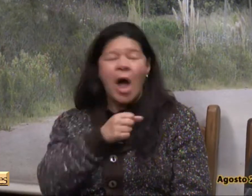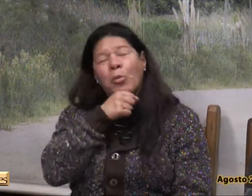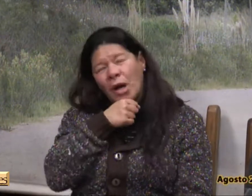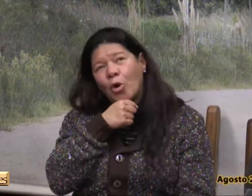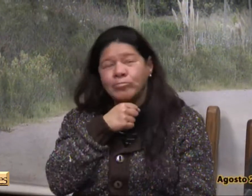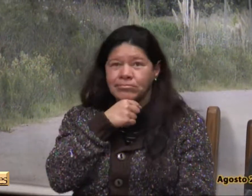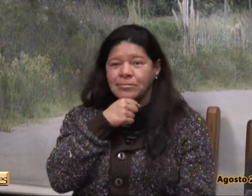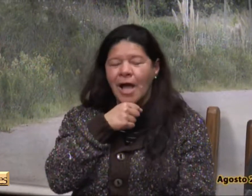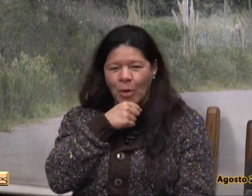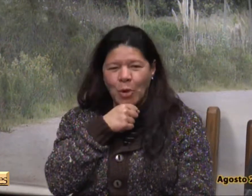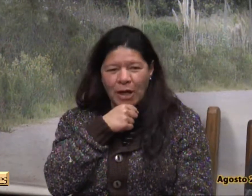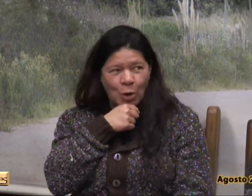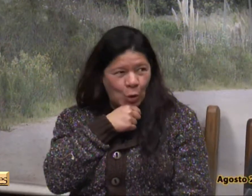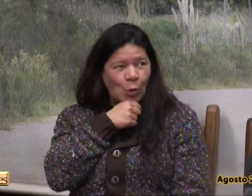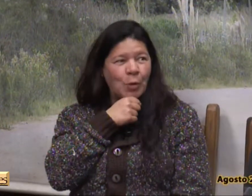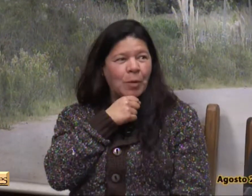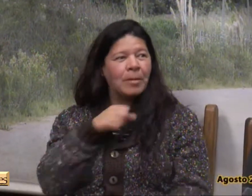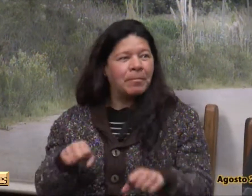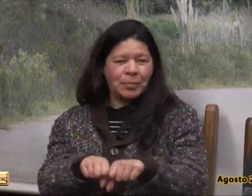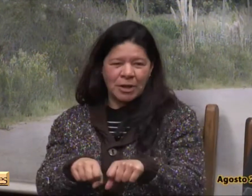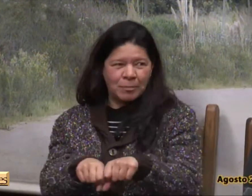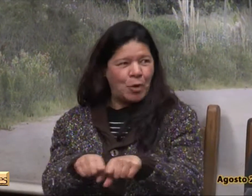Abuelo Abuelo Primos